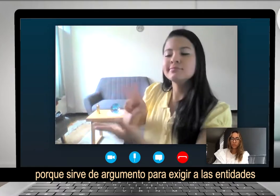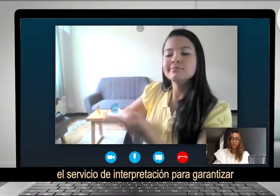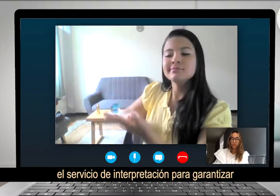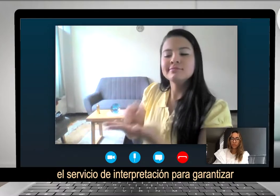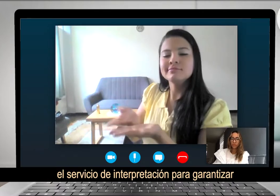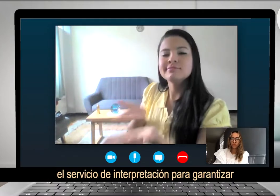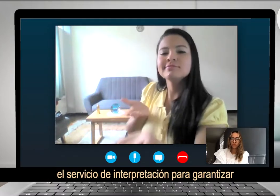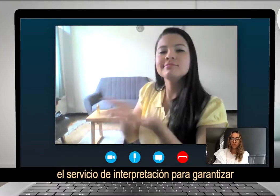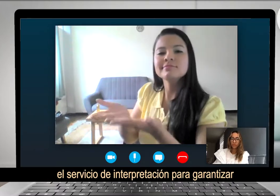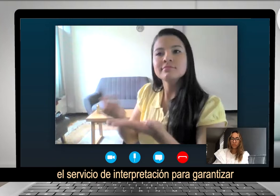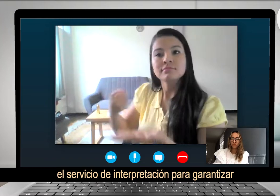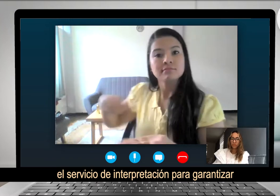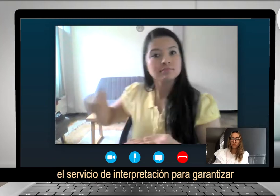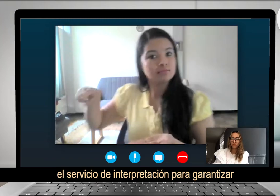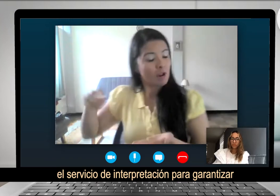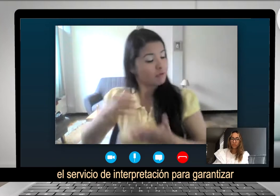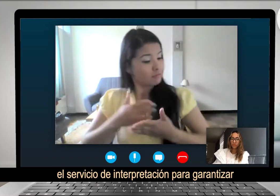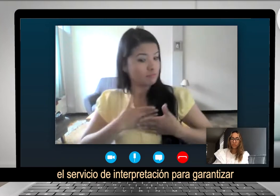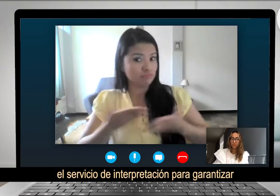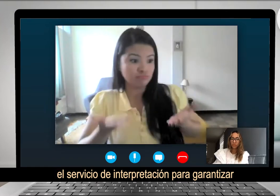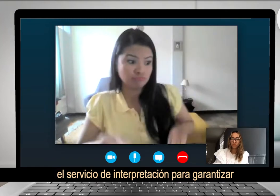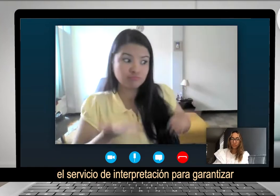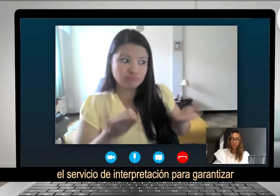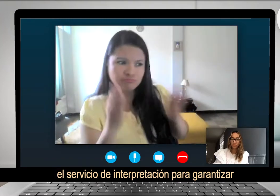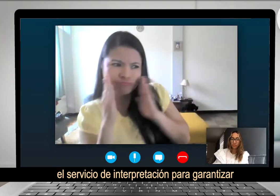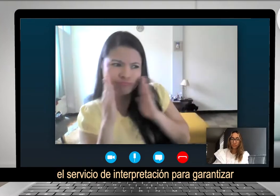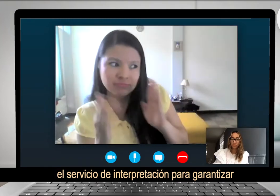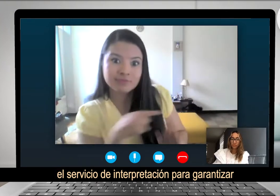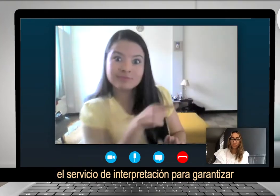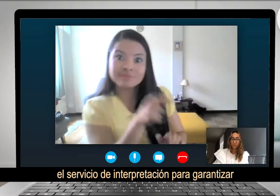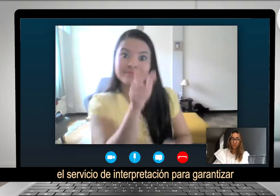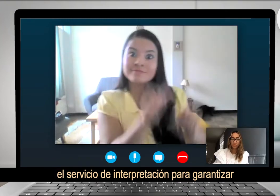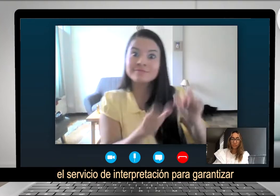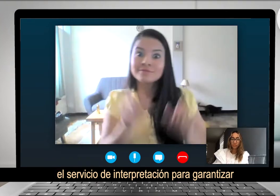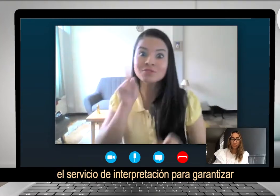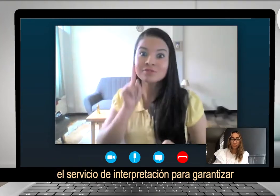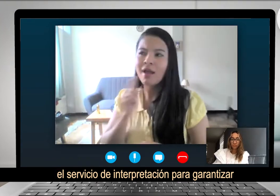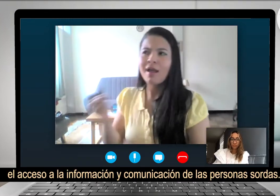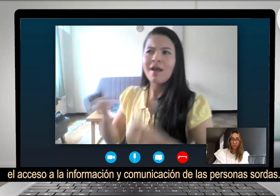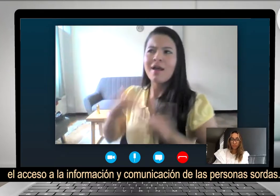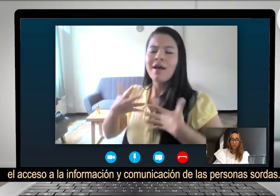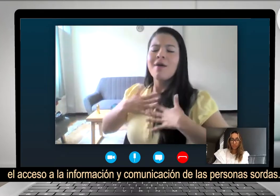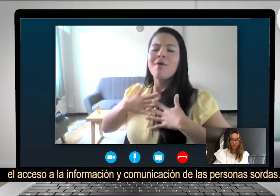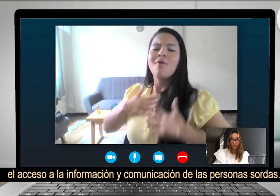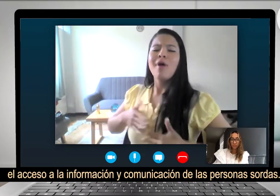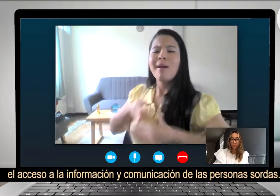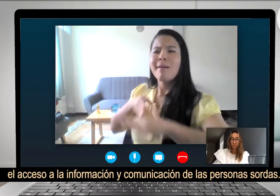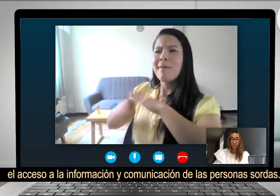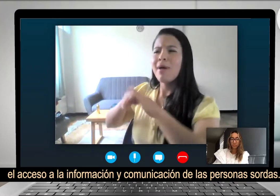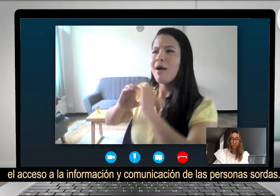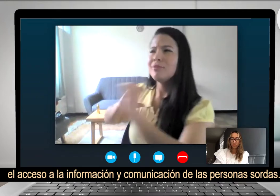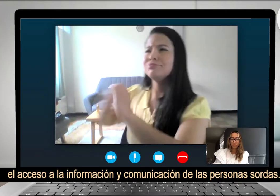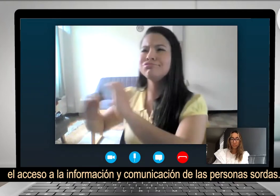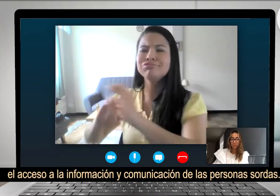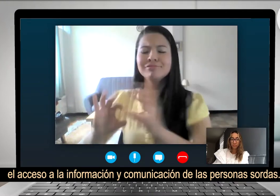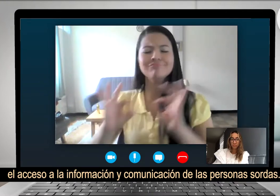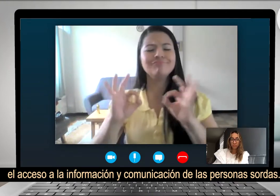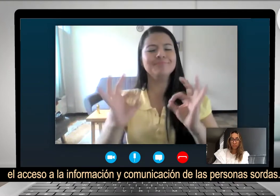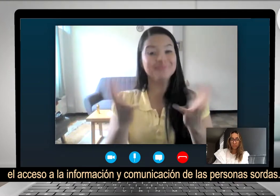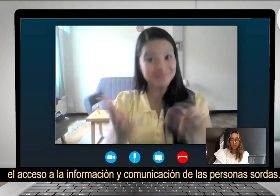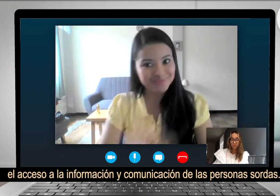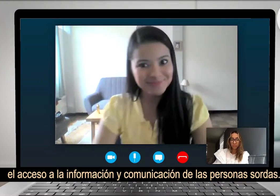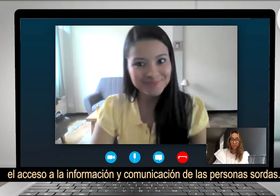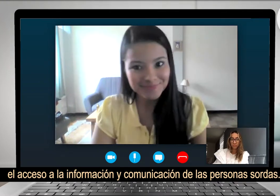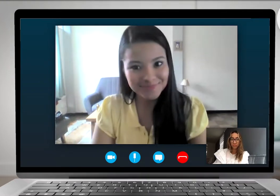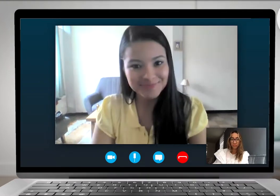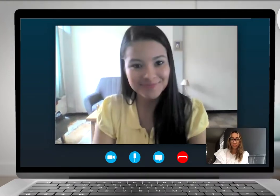entidades el servicio de interpretación para garantizar el acceso a la información y la comunicación de las